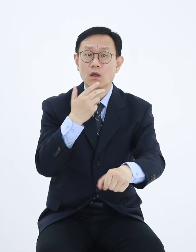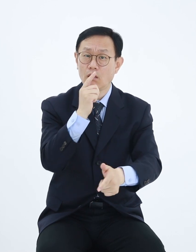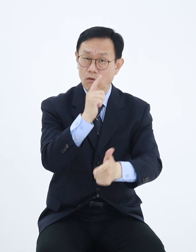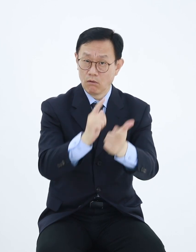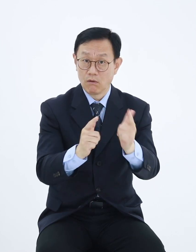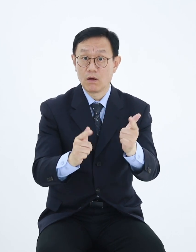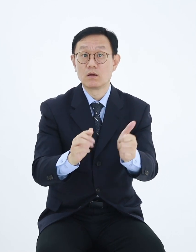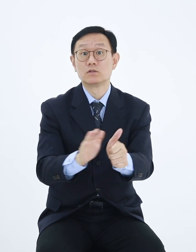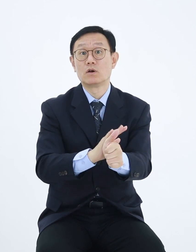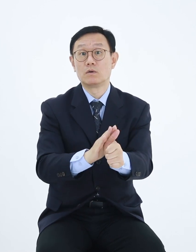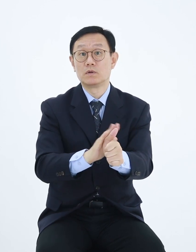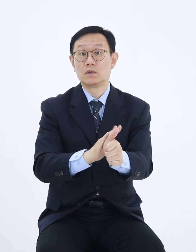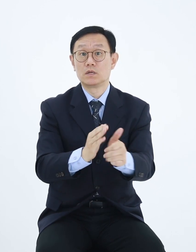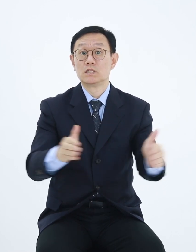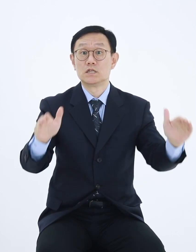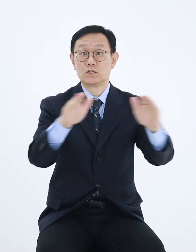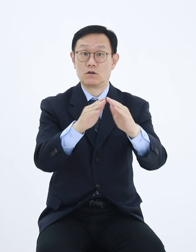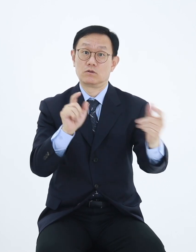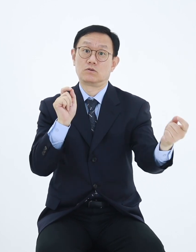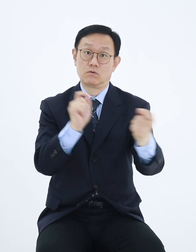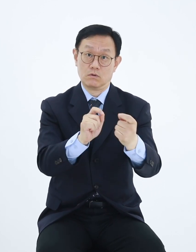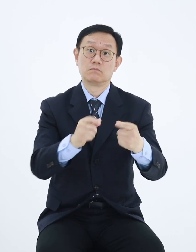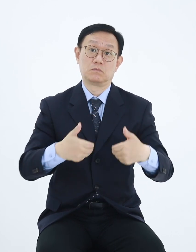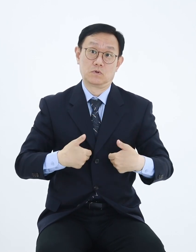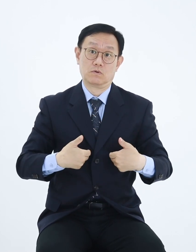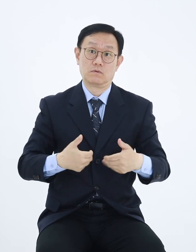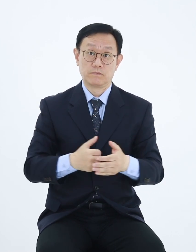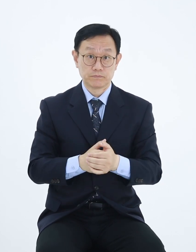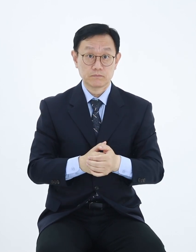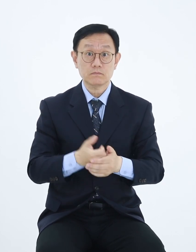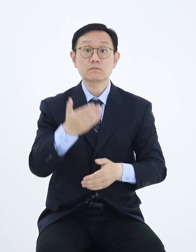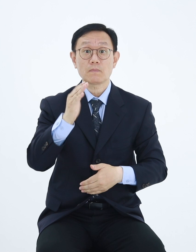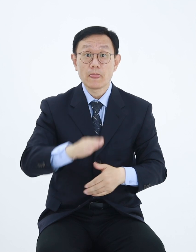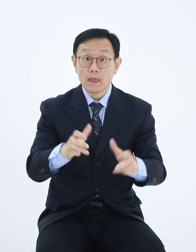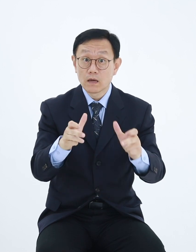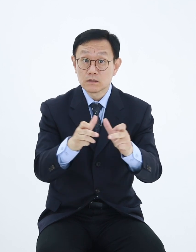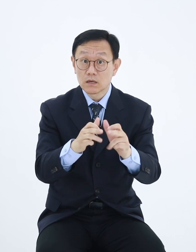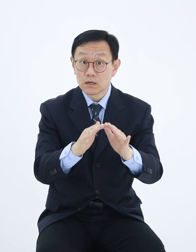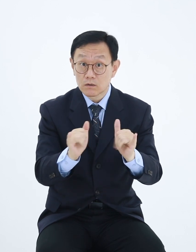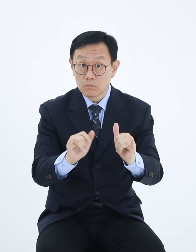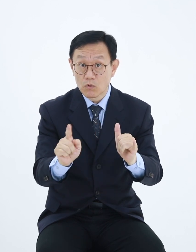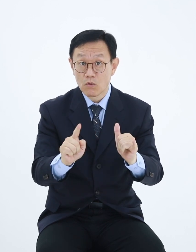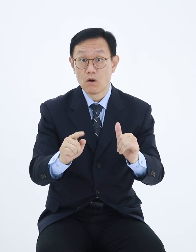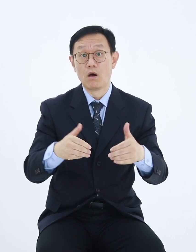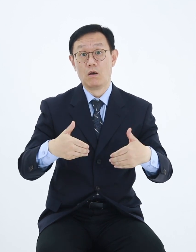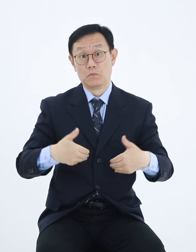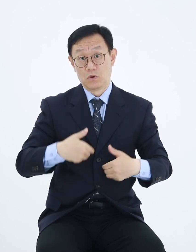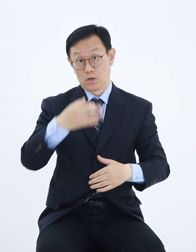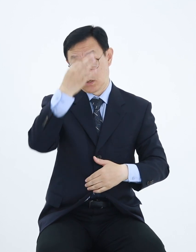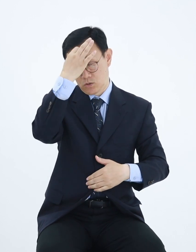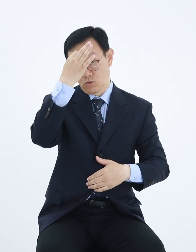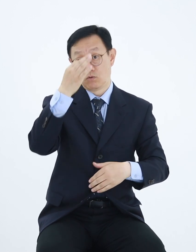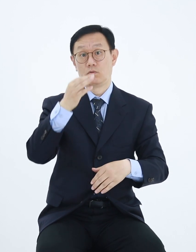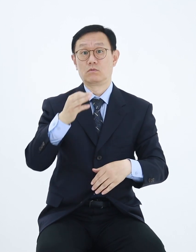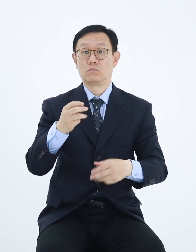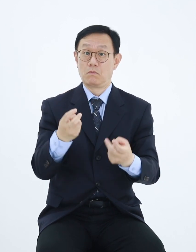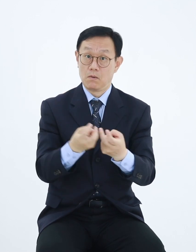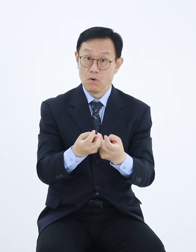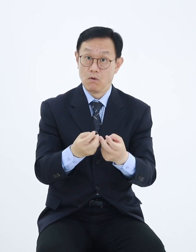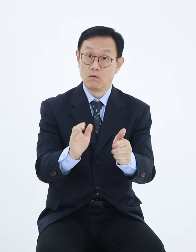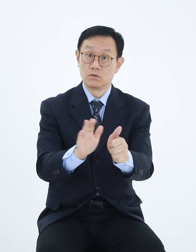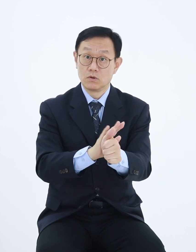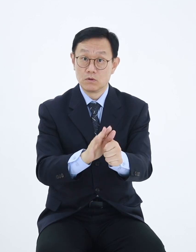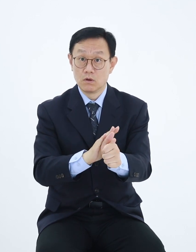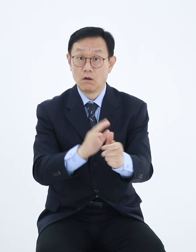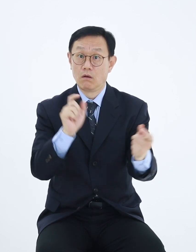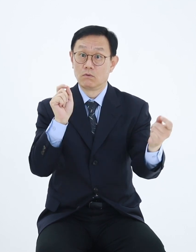다양한 서비스와 시설에 접근할 수 있어야 합니다. 그러나 장애인은 필요한 기술이나 수단, 서비스 등에